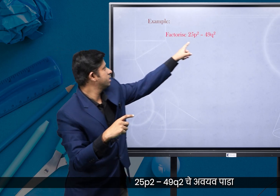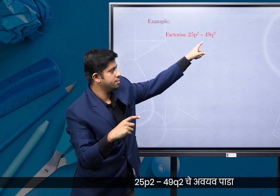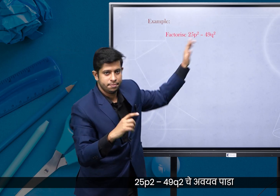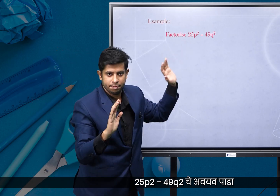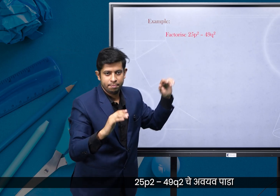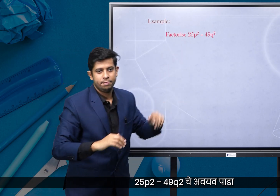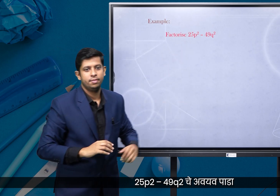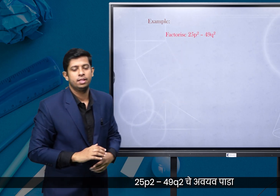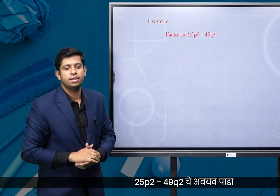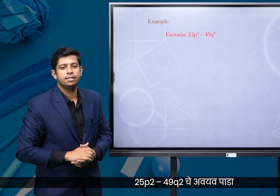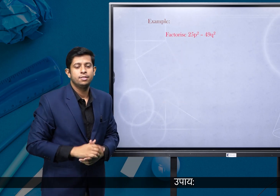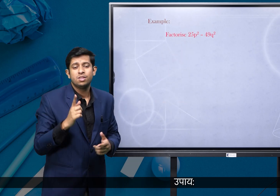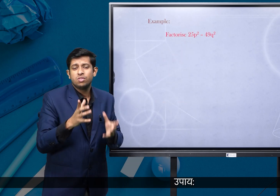पाडा. उपाय: